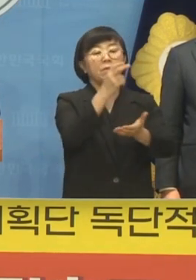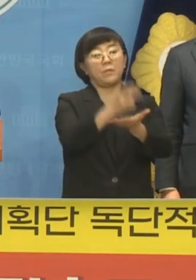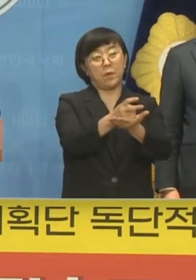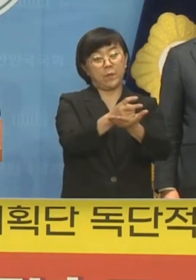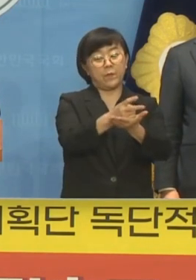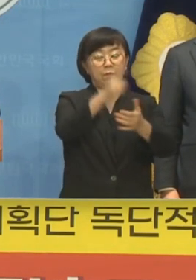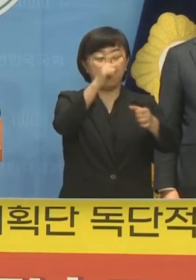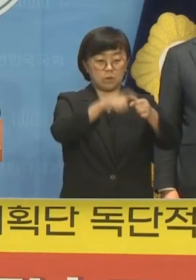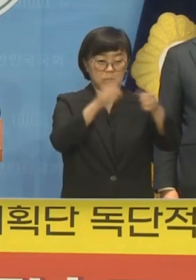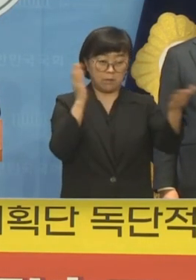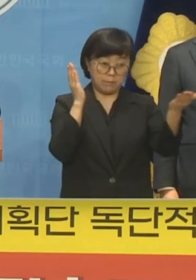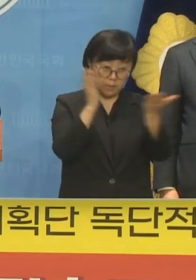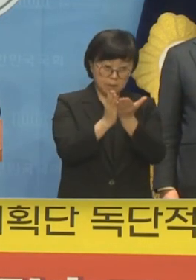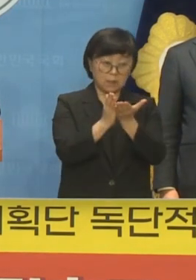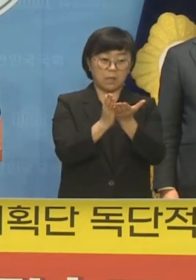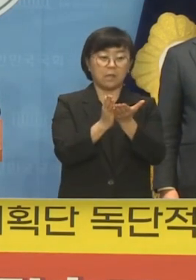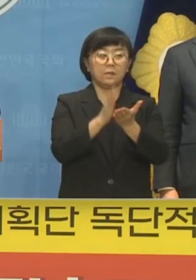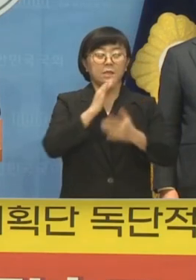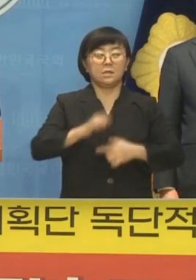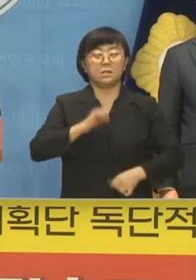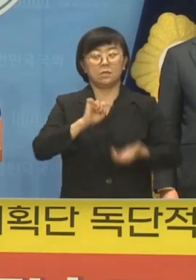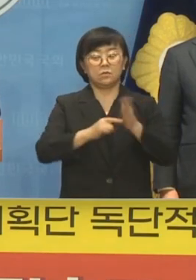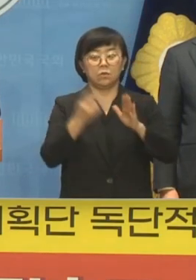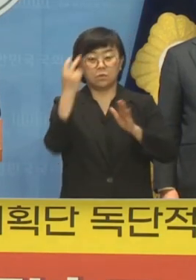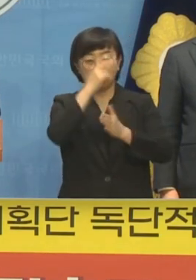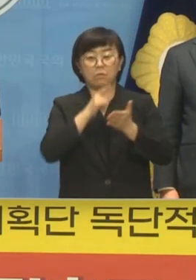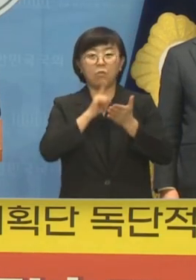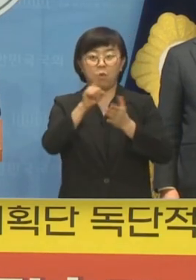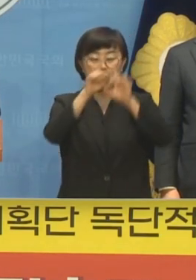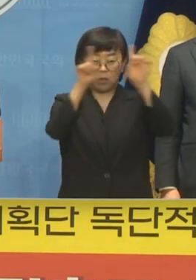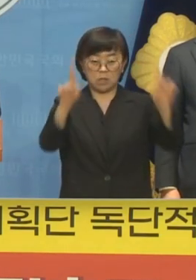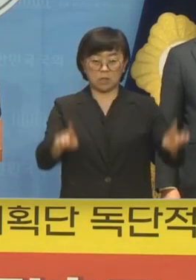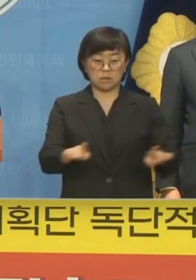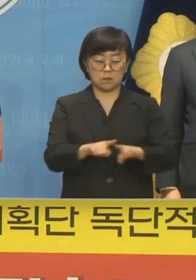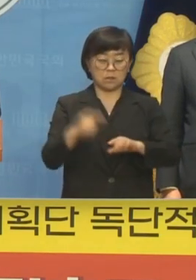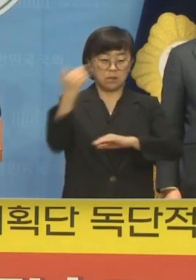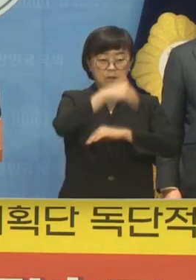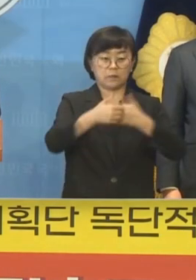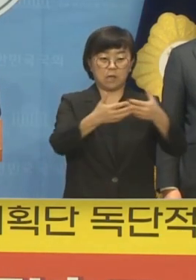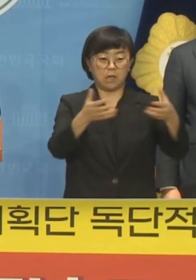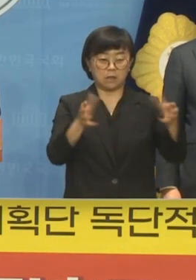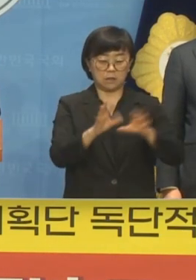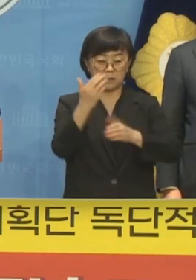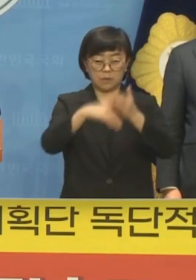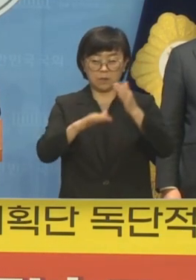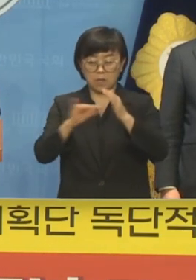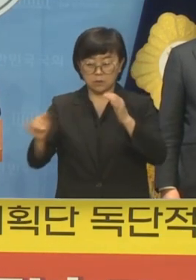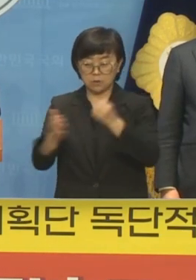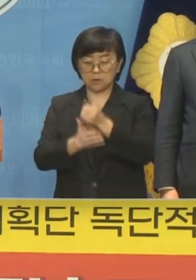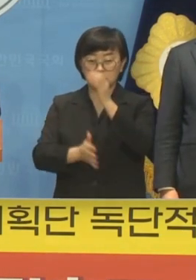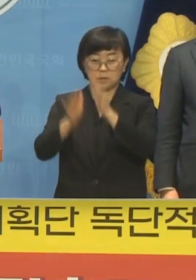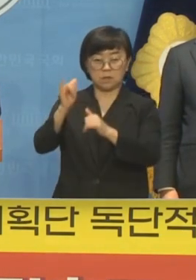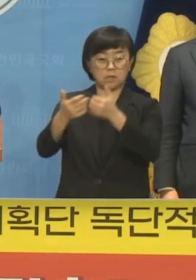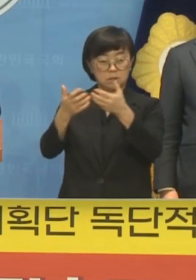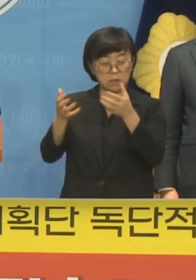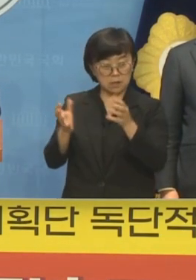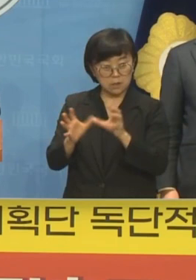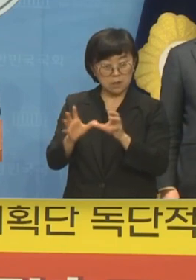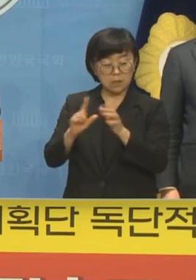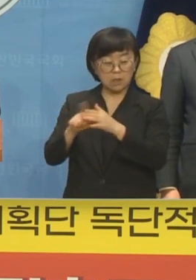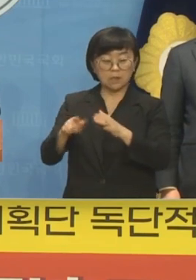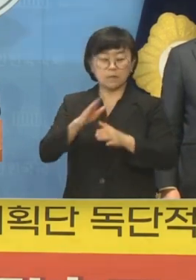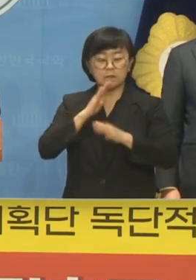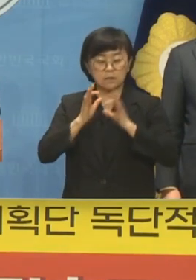그 취지에 맞게 진상조사 보고서 기획단을 우리 유족들과 시민단체들의 이